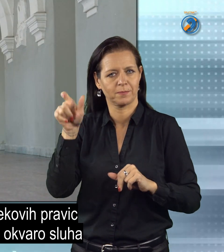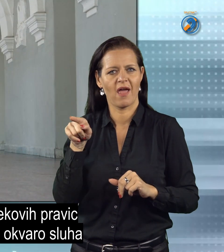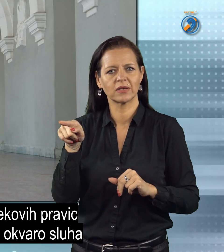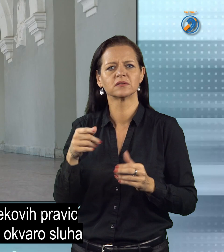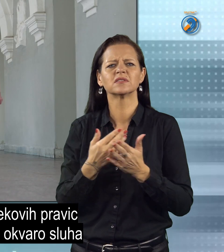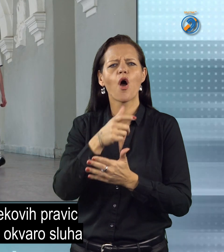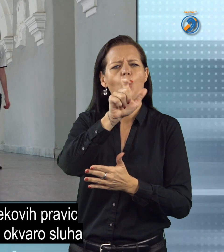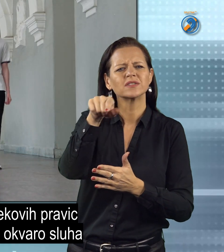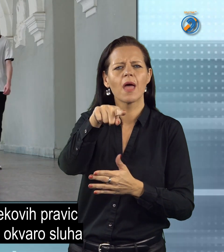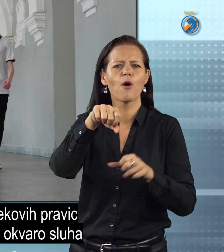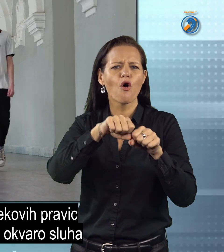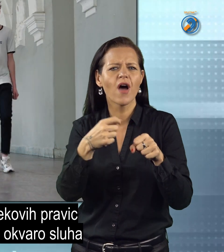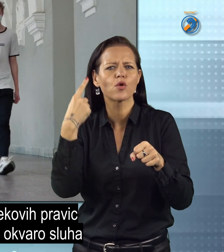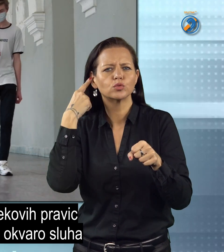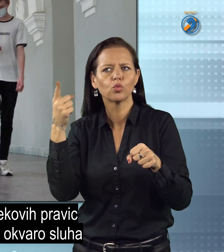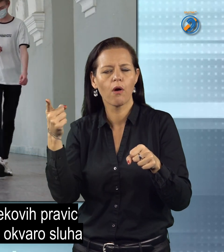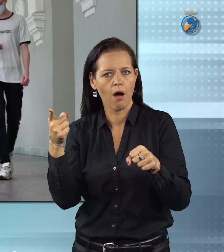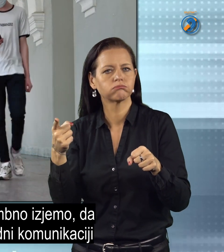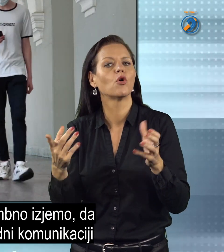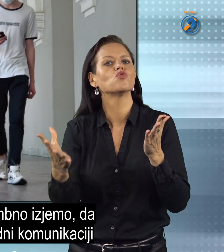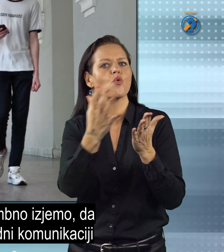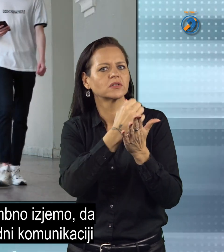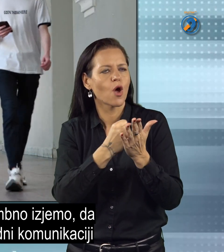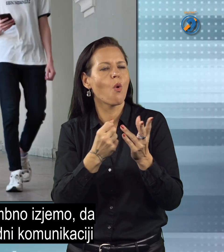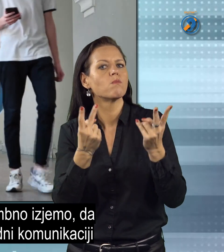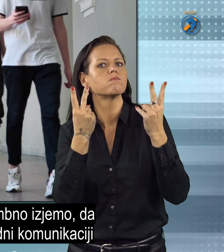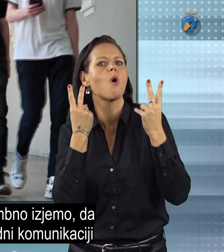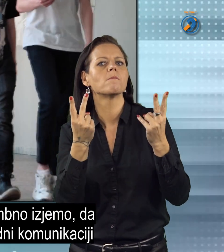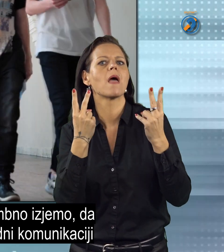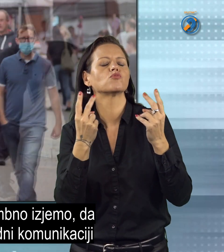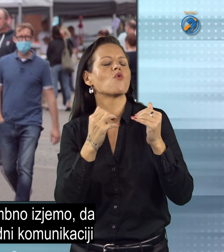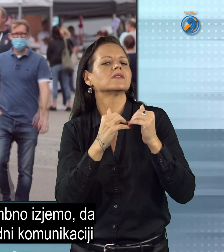Varuh človekovih pravic je za osebe z okvaro sluha dosegel pomembno izjemo,